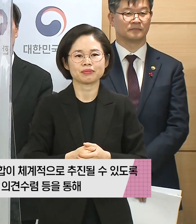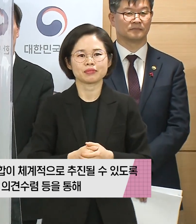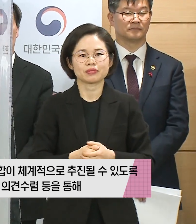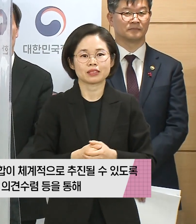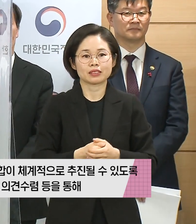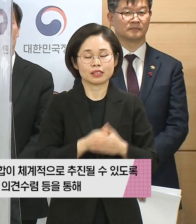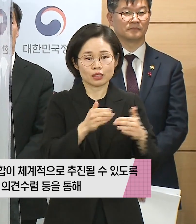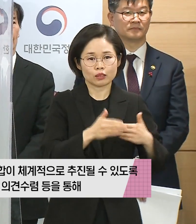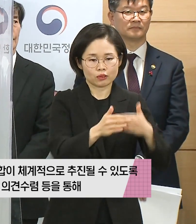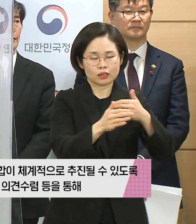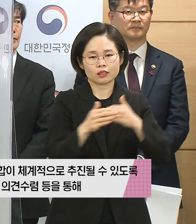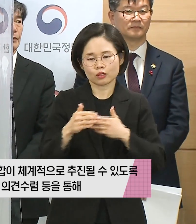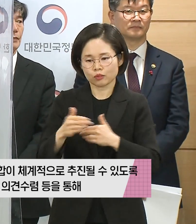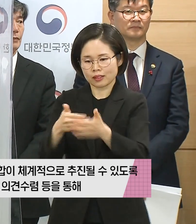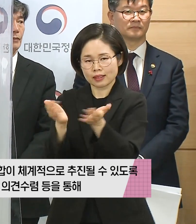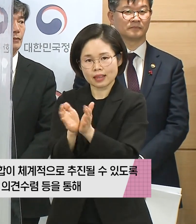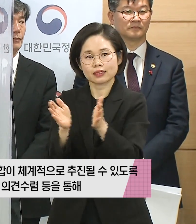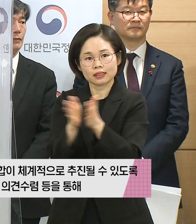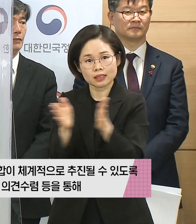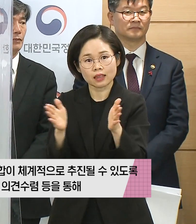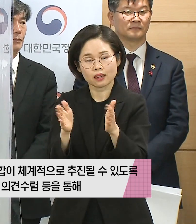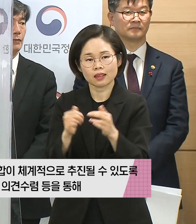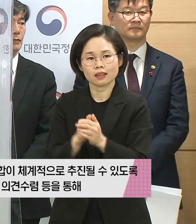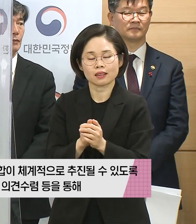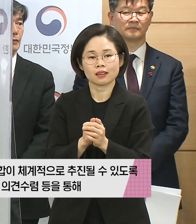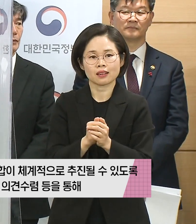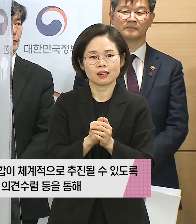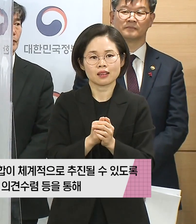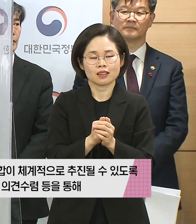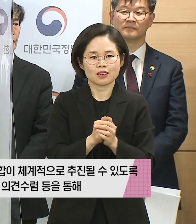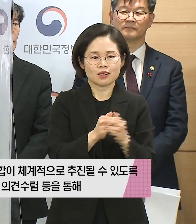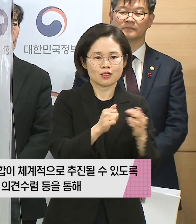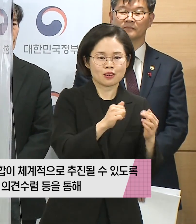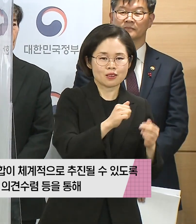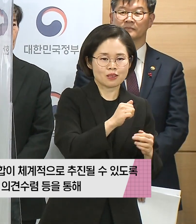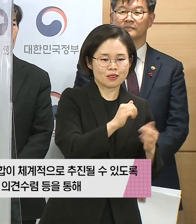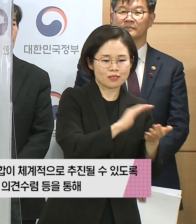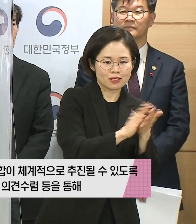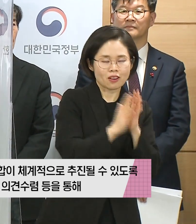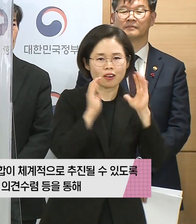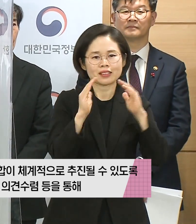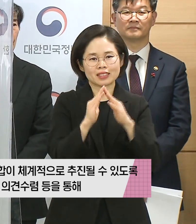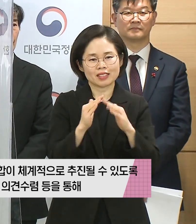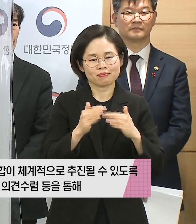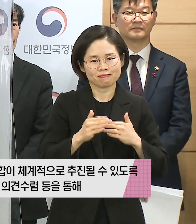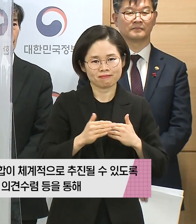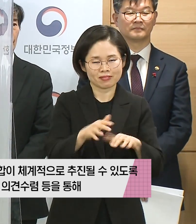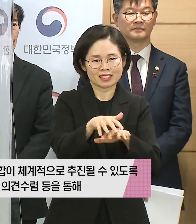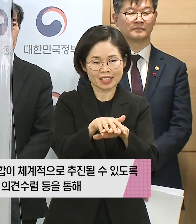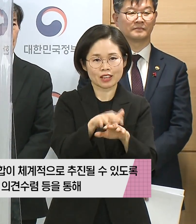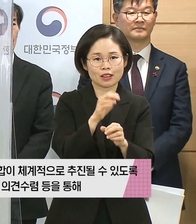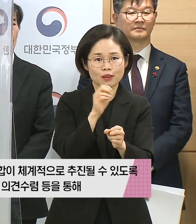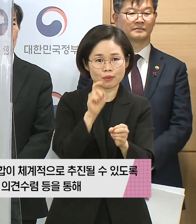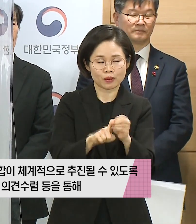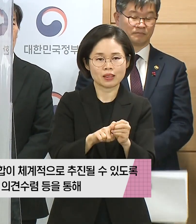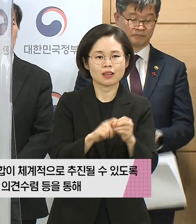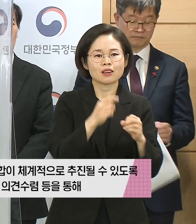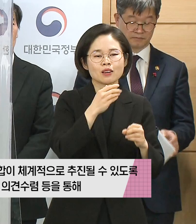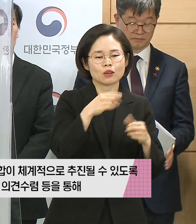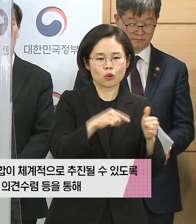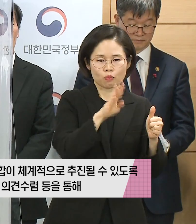유보통합 추진단 발족을 시작으로 유보통합이 체계적으로 추진될 수 있도록 그동안 교육부와